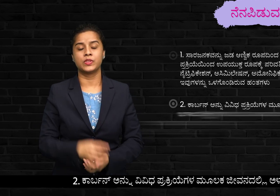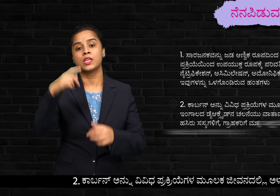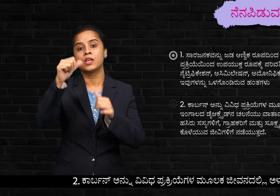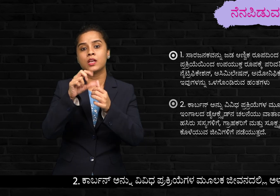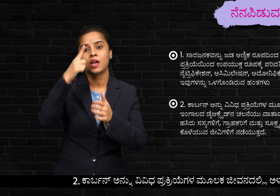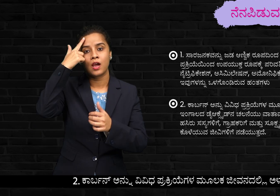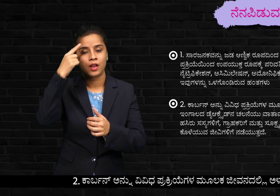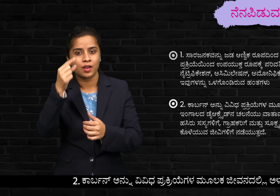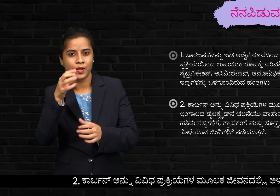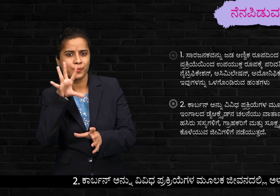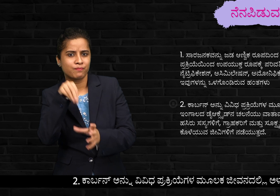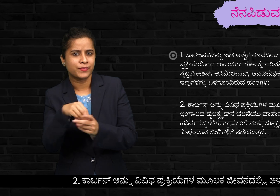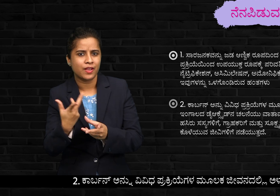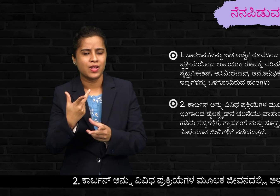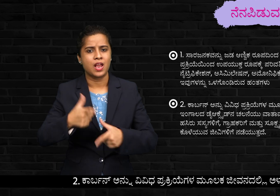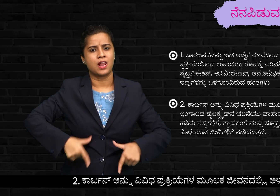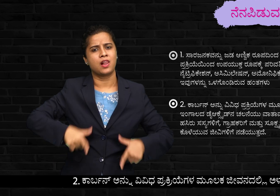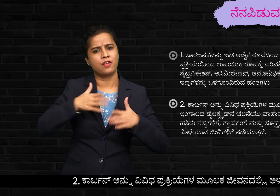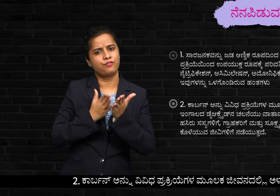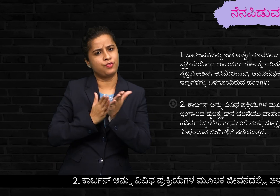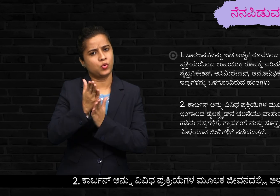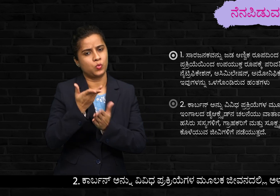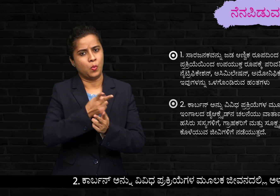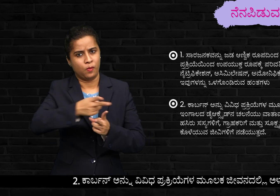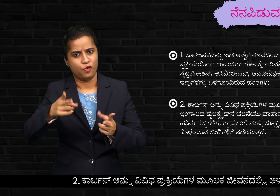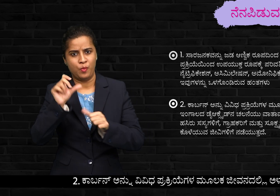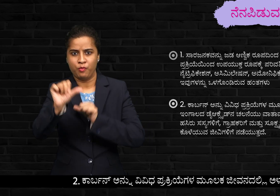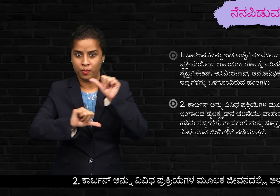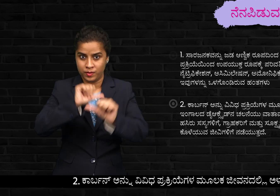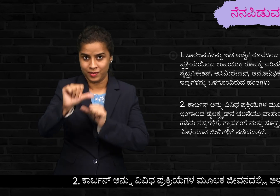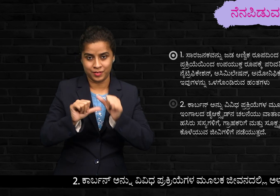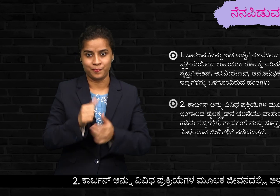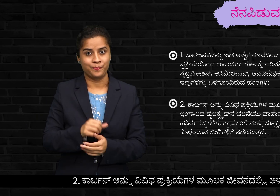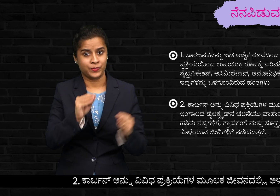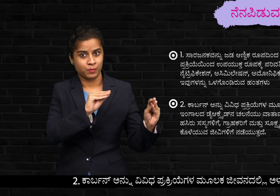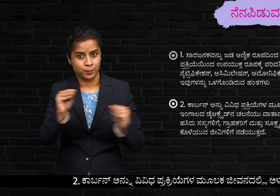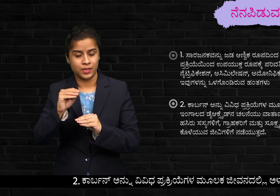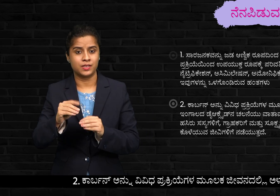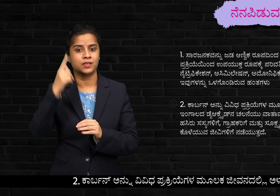ಕಾರ್ಬನ್ ಅನ್ನು ವಿವಿಧ ಪ್ರಕ್ರಿಯೆಗಳ ಮೂಲಕ ಜೀವನದಲ್ಲಿ ಅಳವಡಿಸಲಾಗಿದೆ.